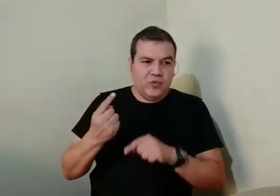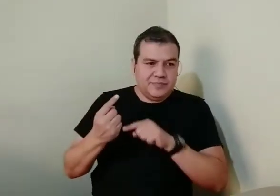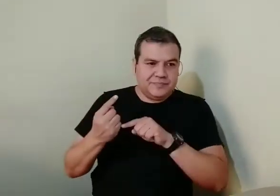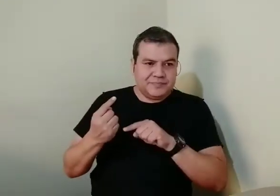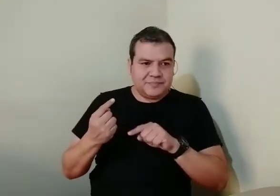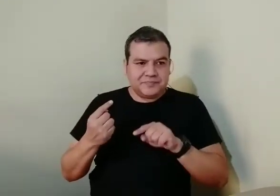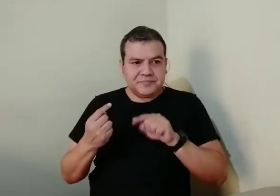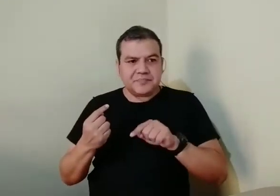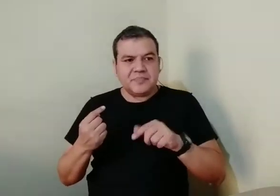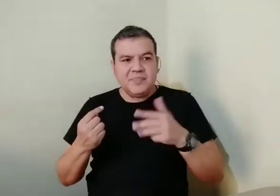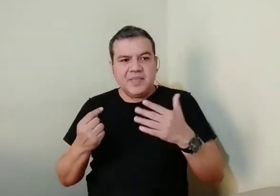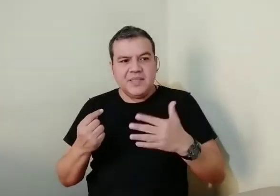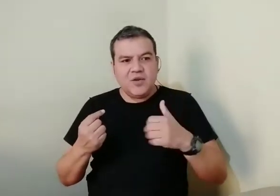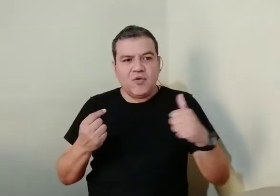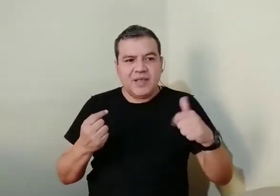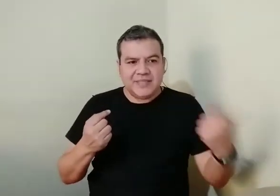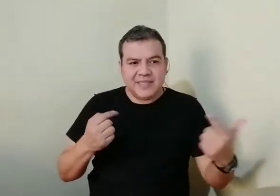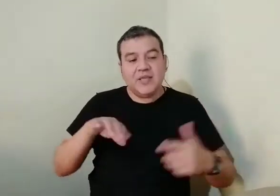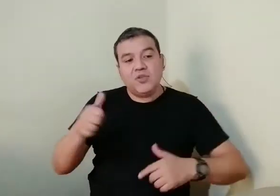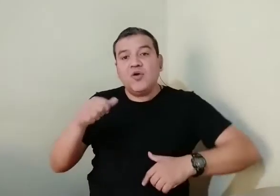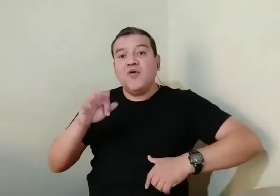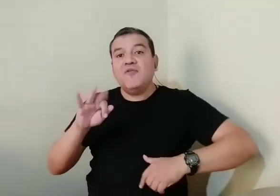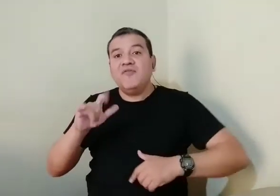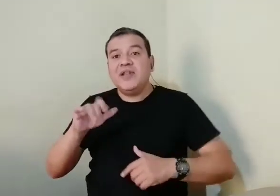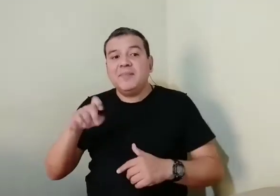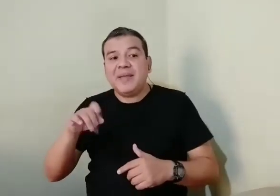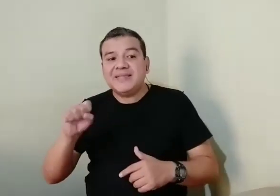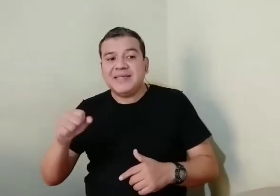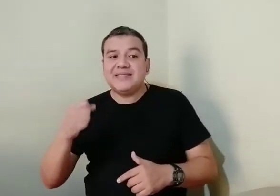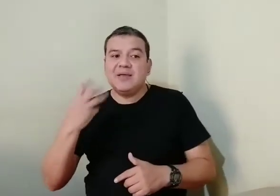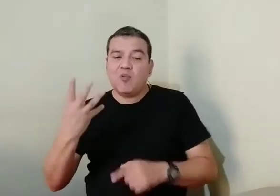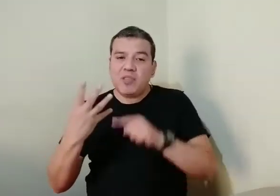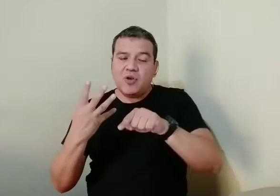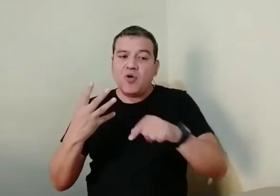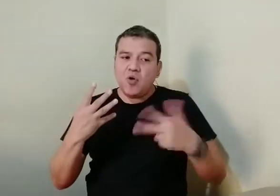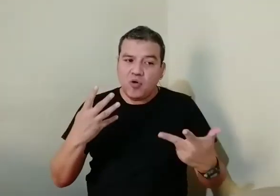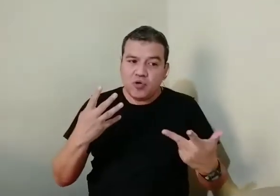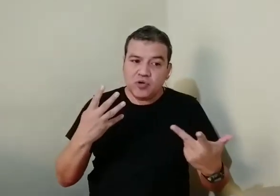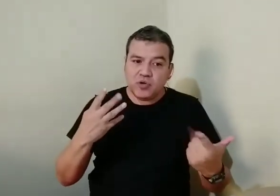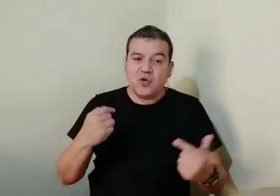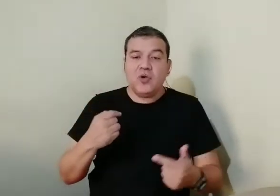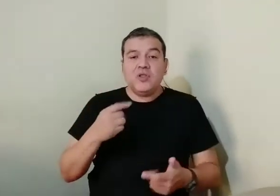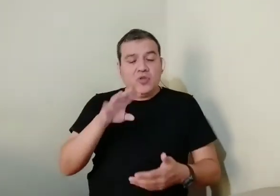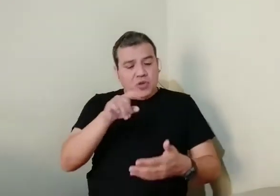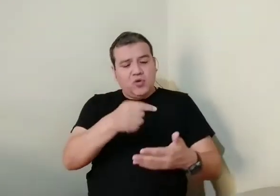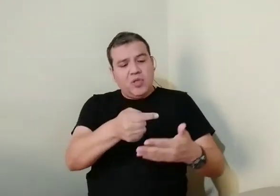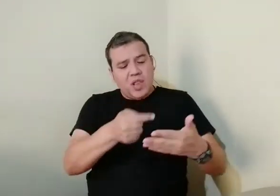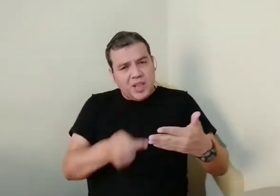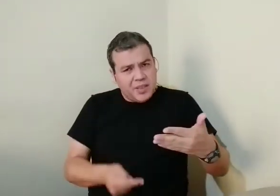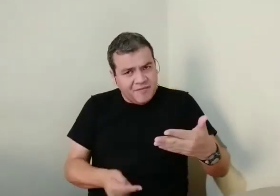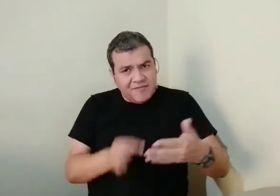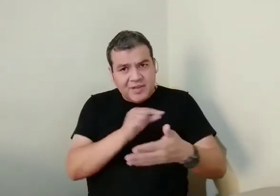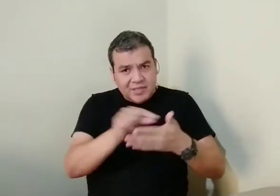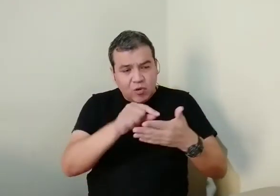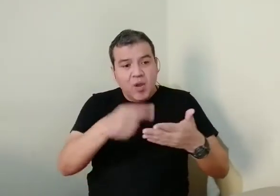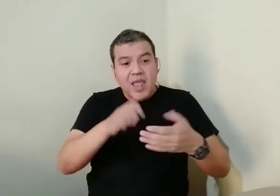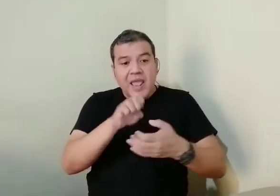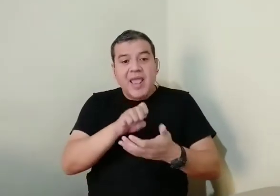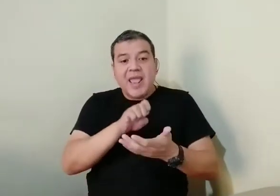de Cristo y de la Iglesia con su comportamiento y su forma de ser.